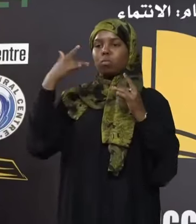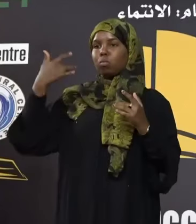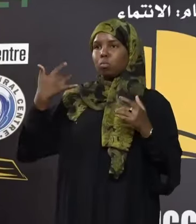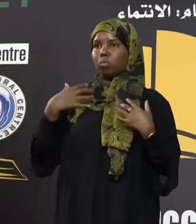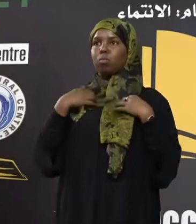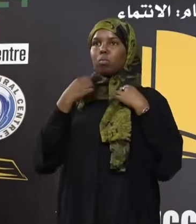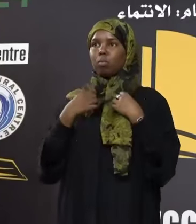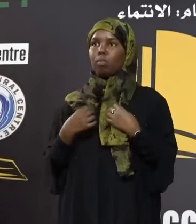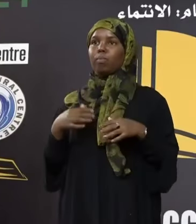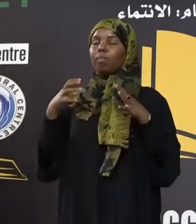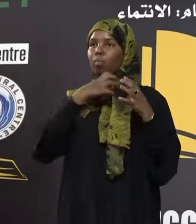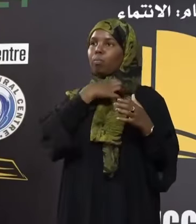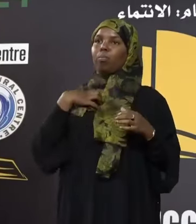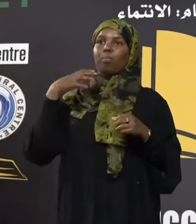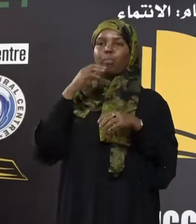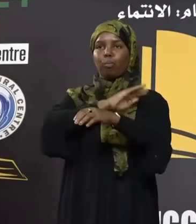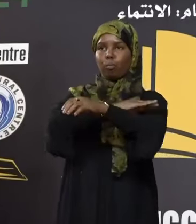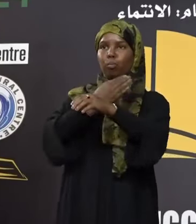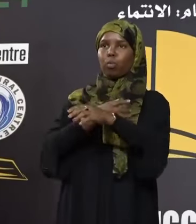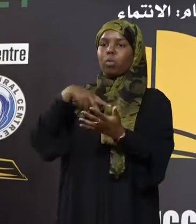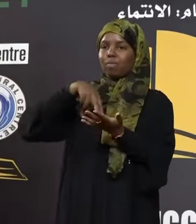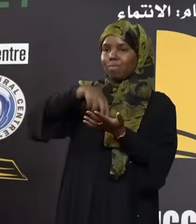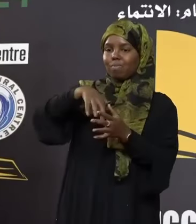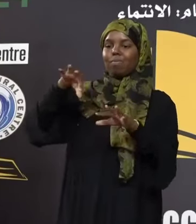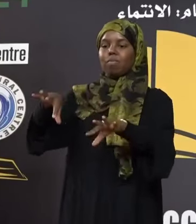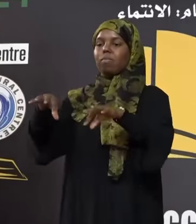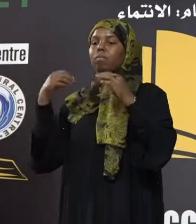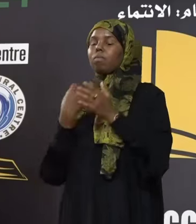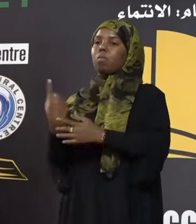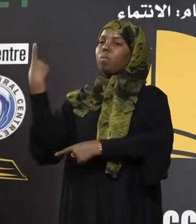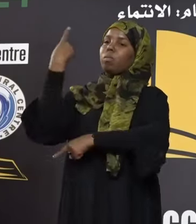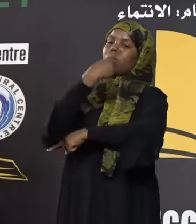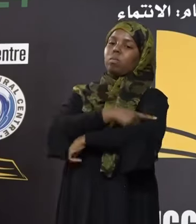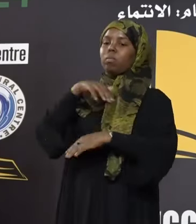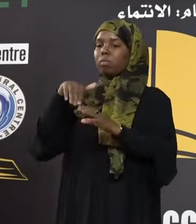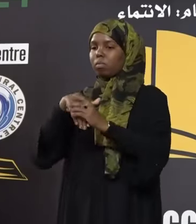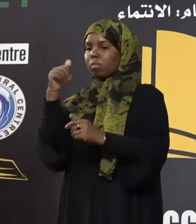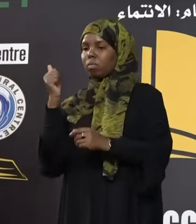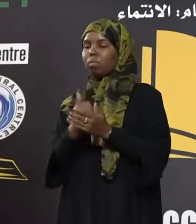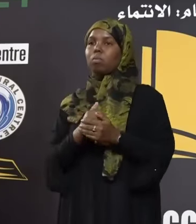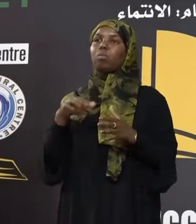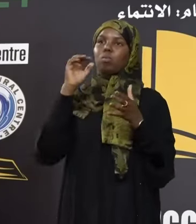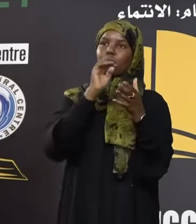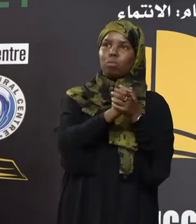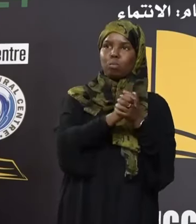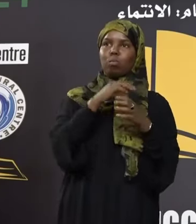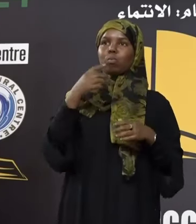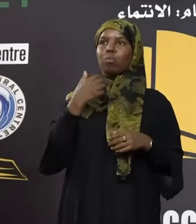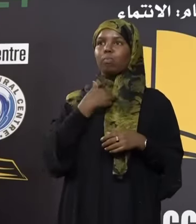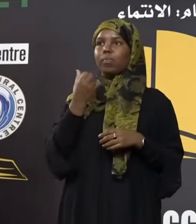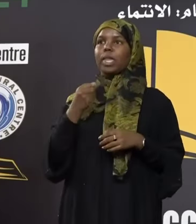qiimeeyey ciidan xooga oo tallaabo ka qaada oo maanta ka soo saara oo qabta waa la